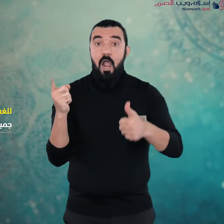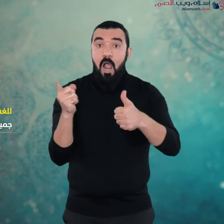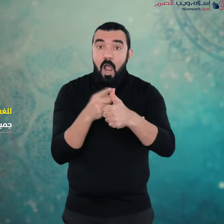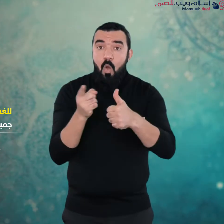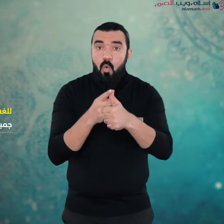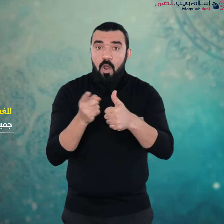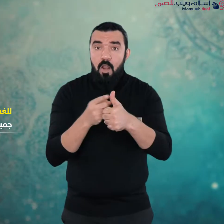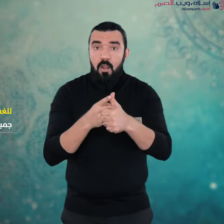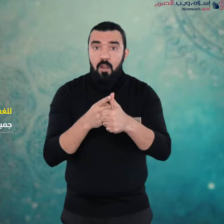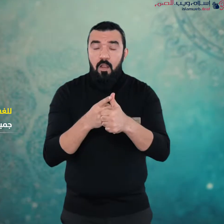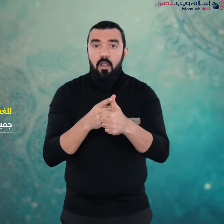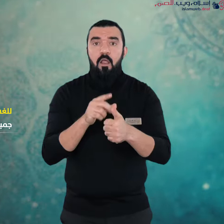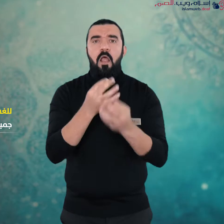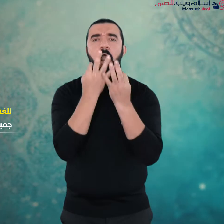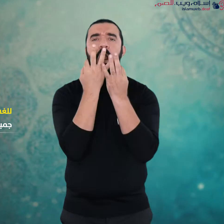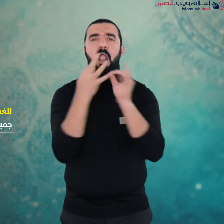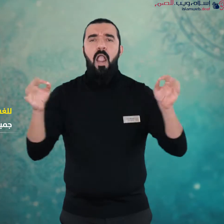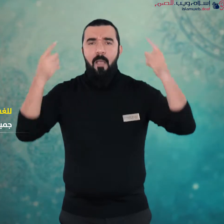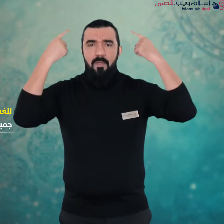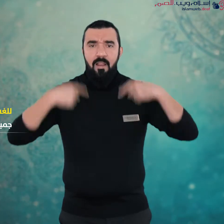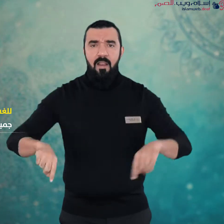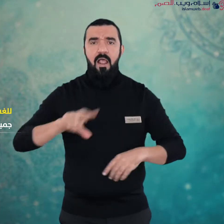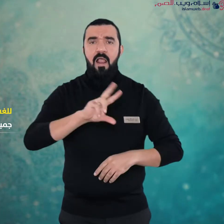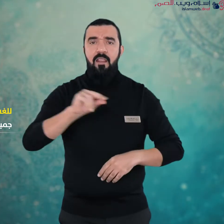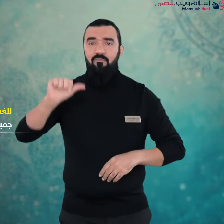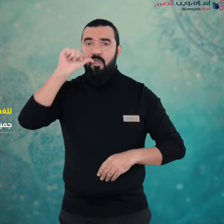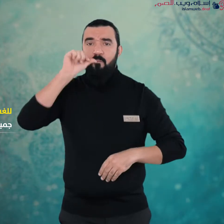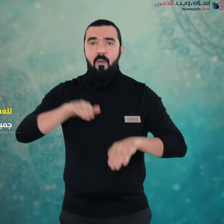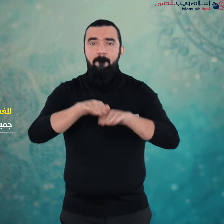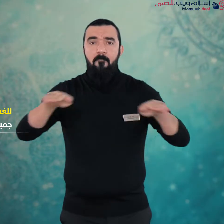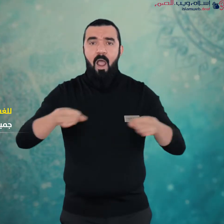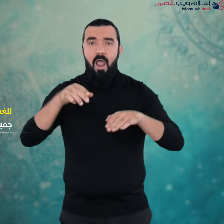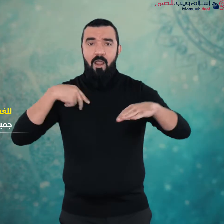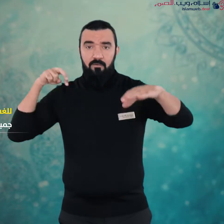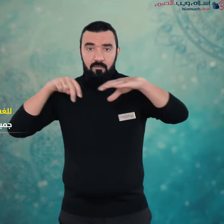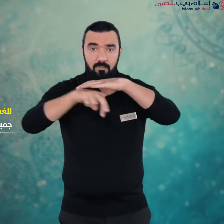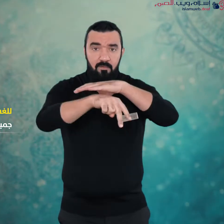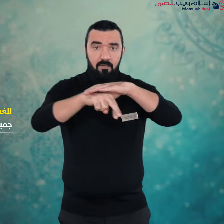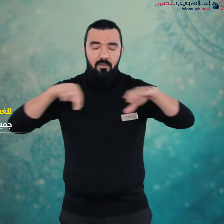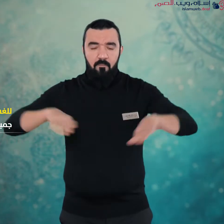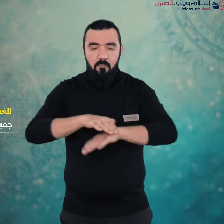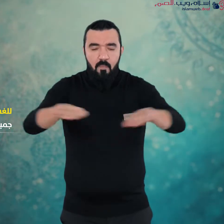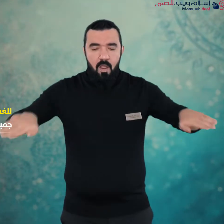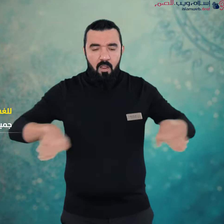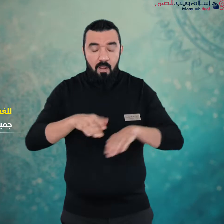هي تعميم جميع الجسد بالماء بقصد الطهارة